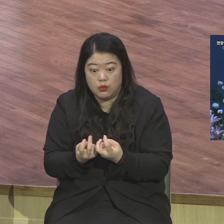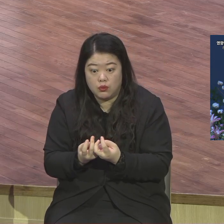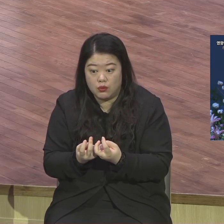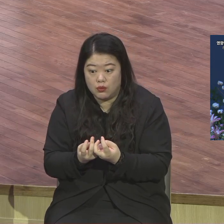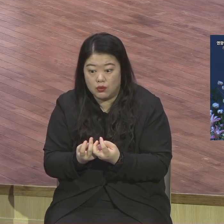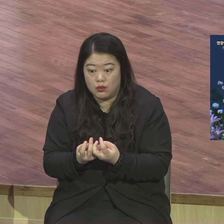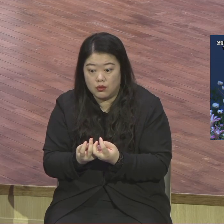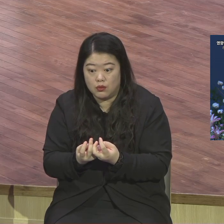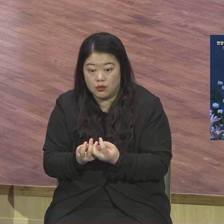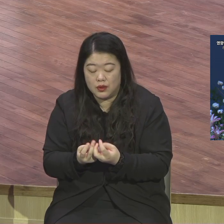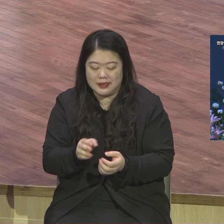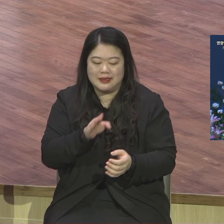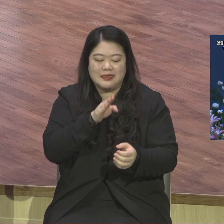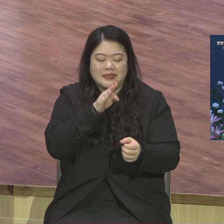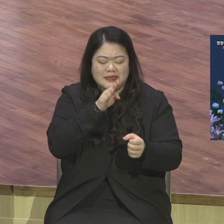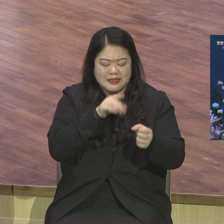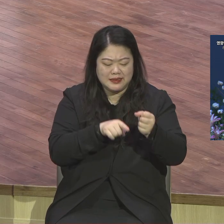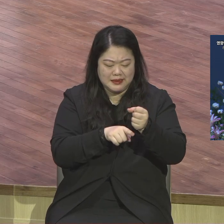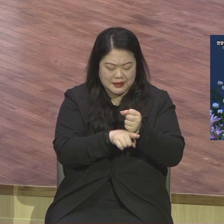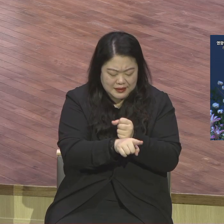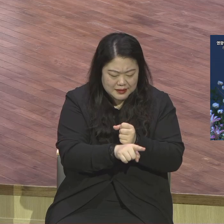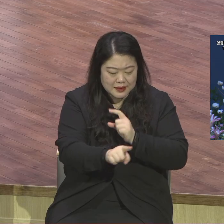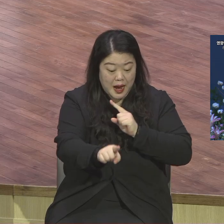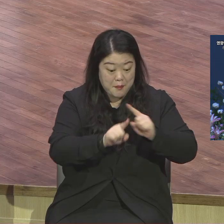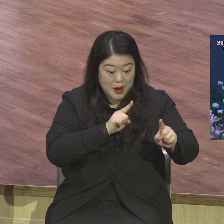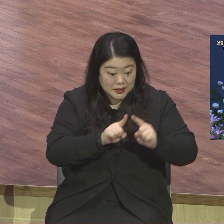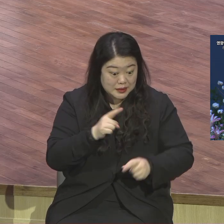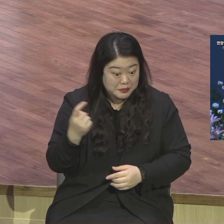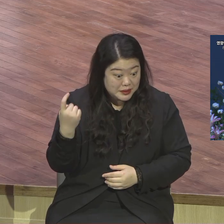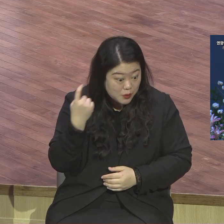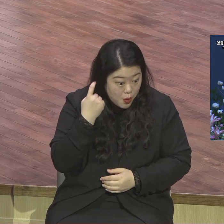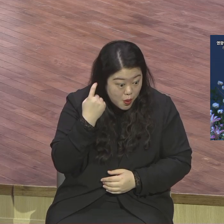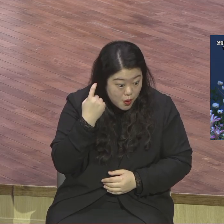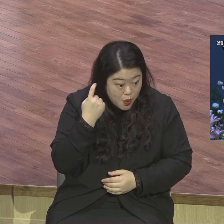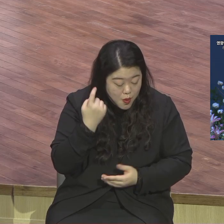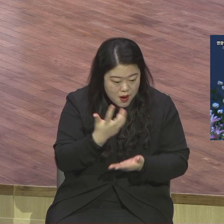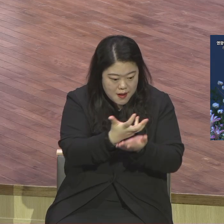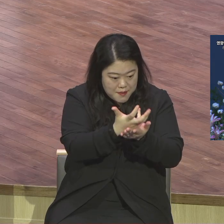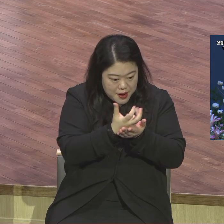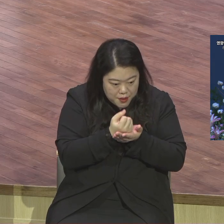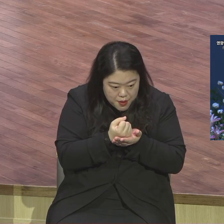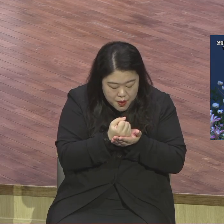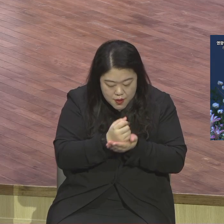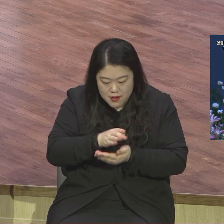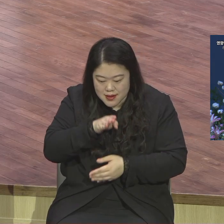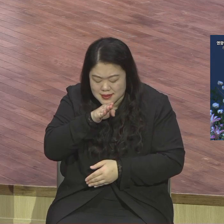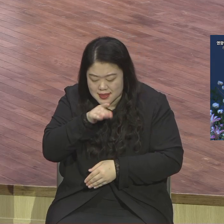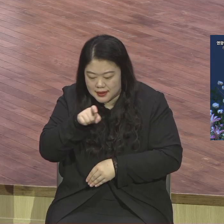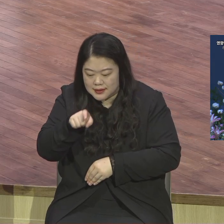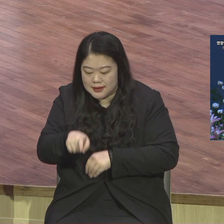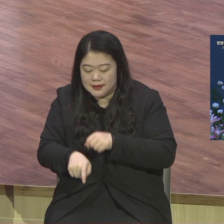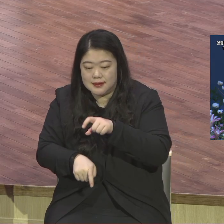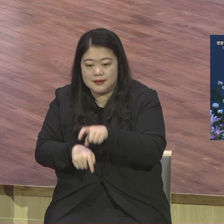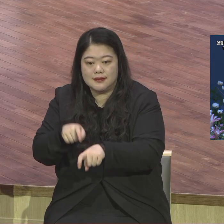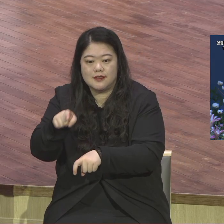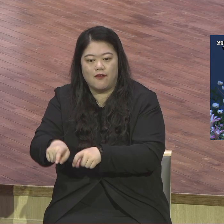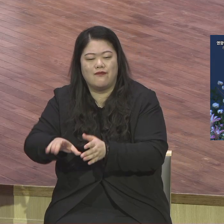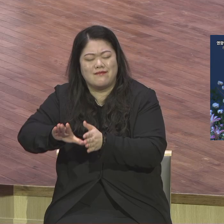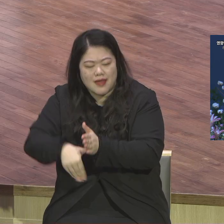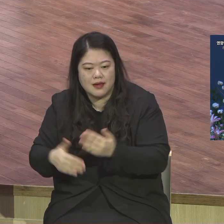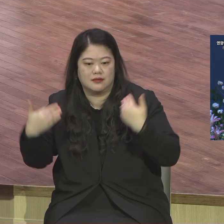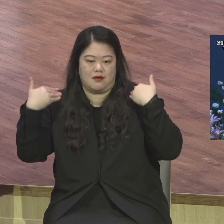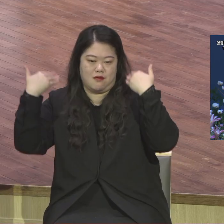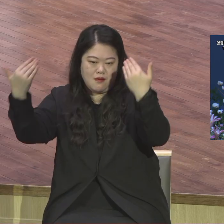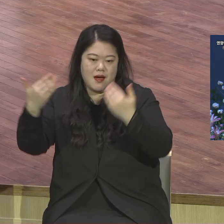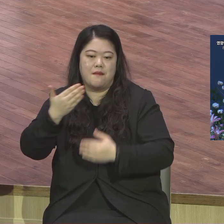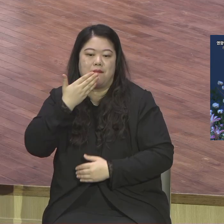그것은 진리의 말씀을 실천하는 데 있는 것이다. 하나님의 말씀을 듣고 끝나는 것이 아니라 실천할